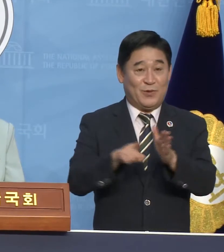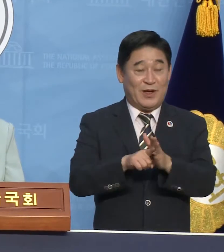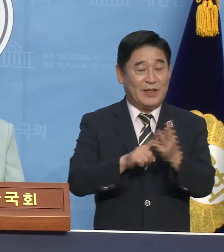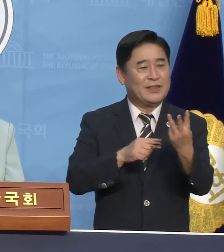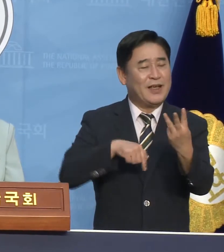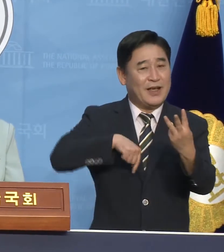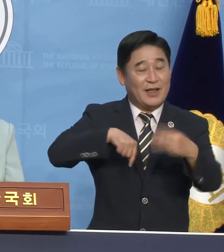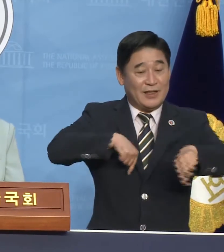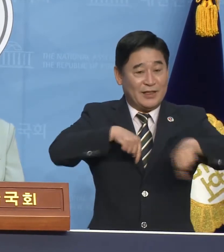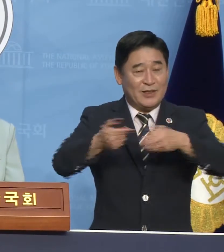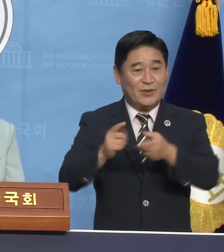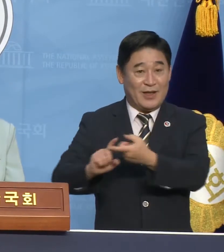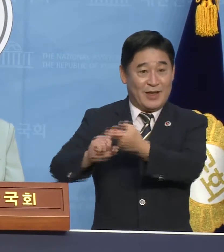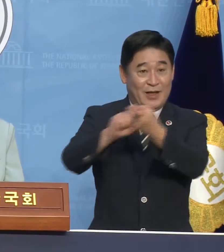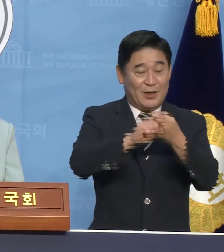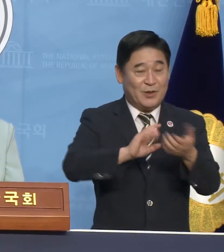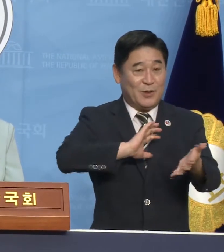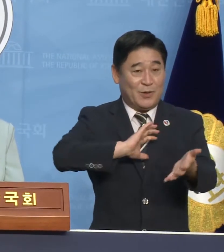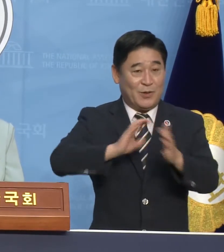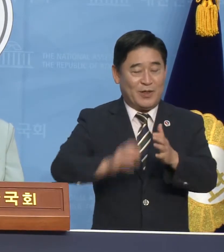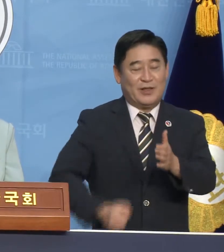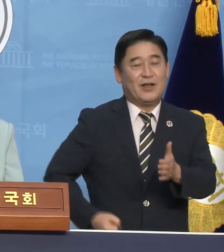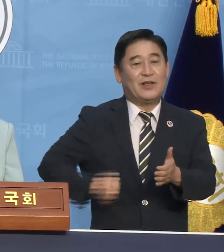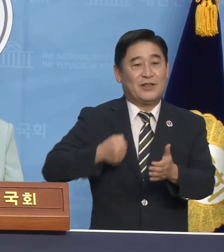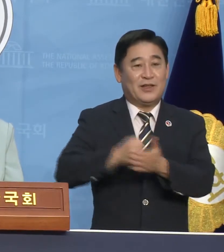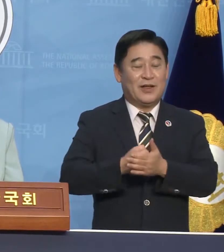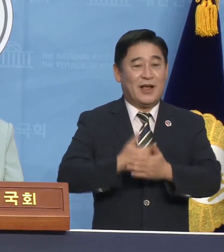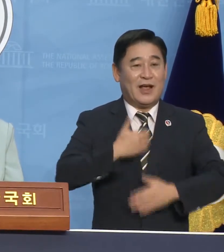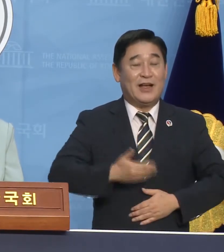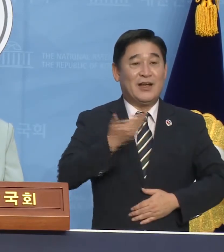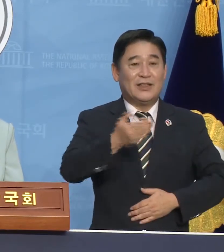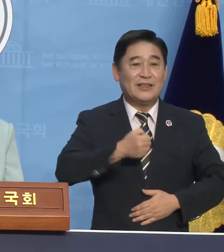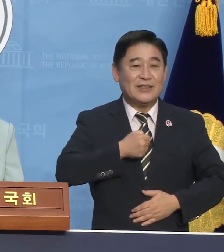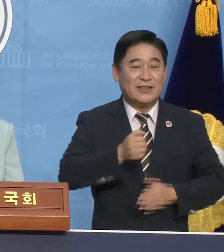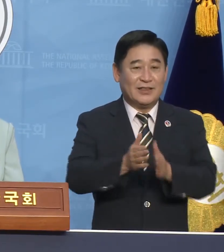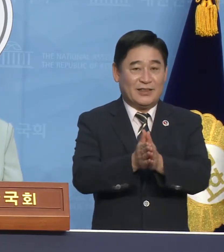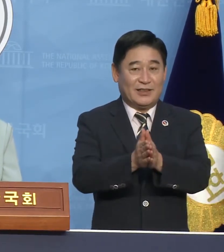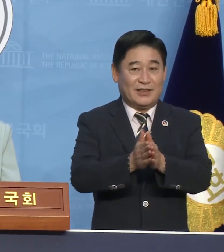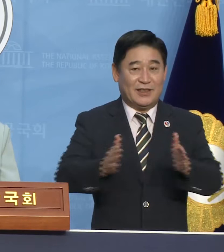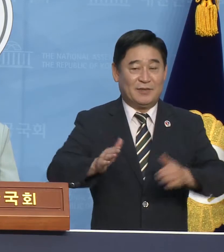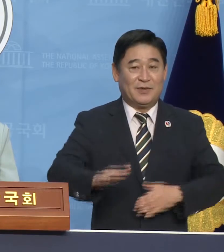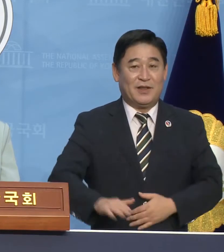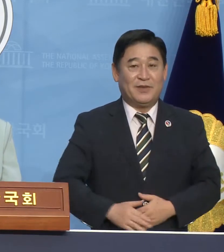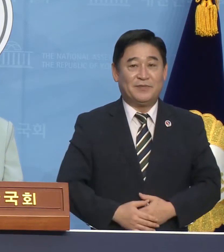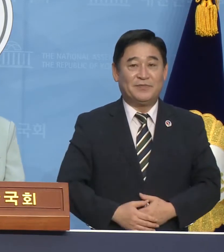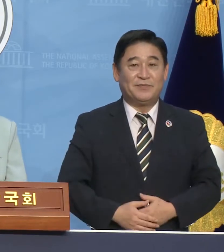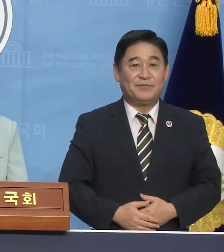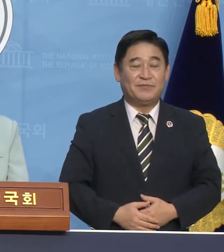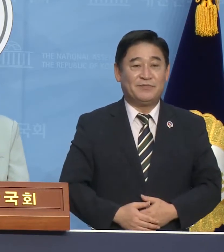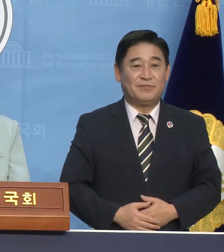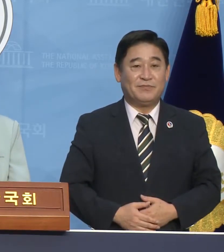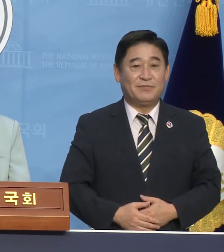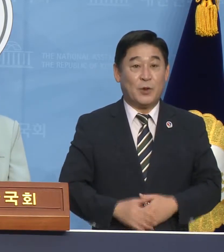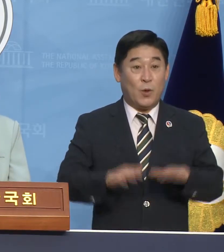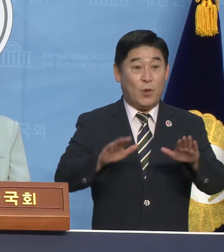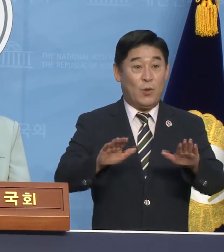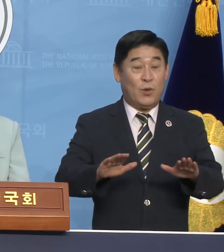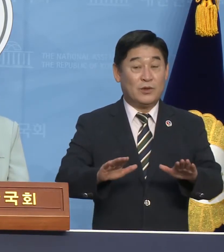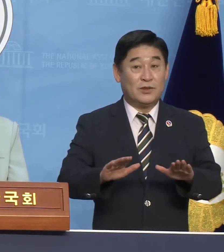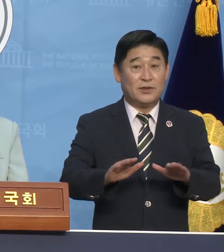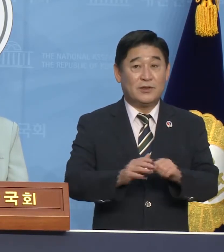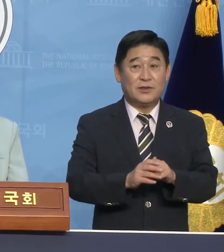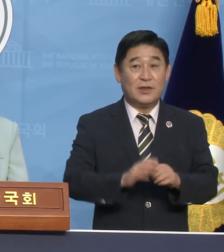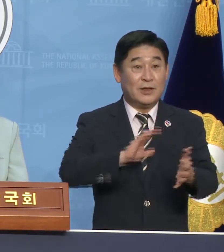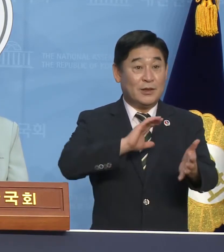3개 정당 연석회의를 결성함을 알리는 기자회견을 진행하고자 합니다. 오늘